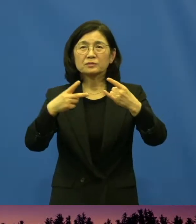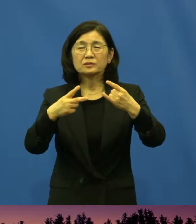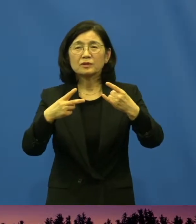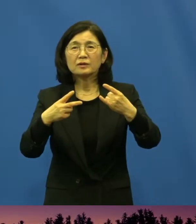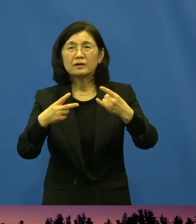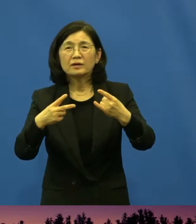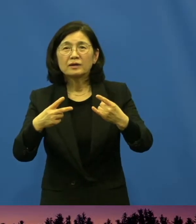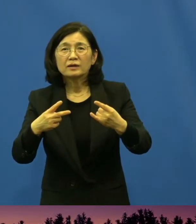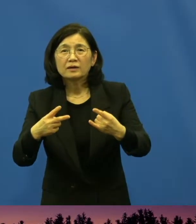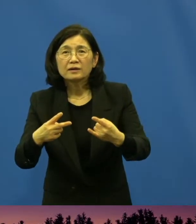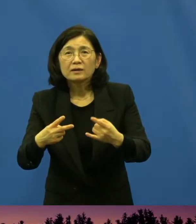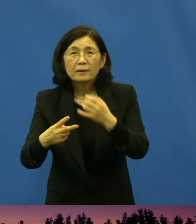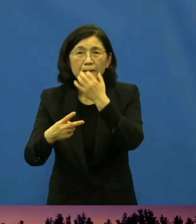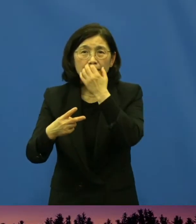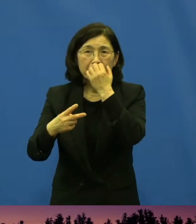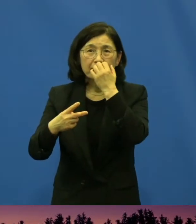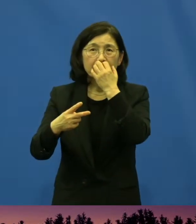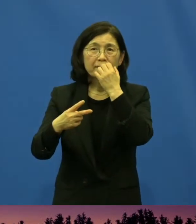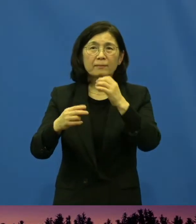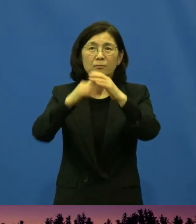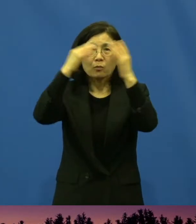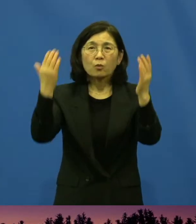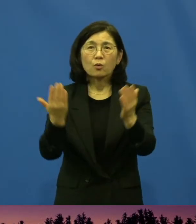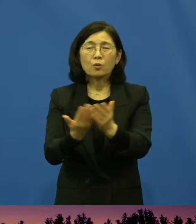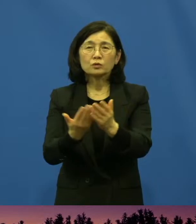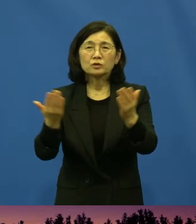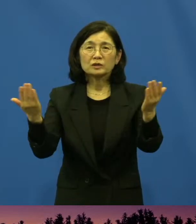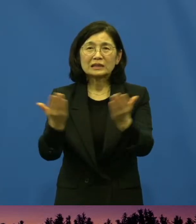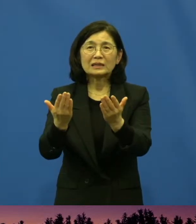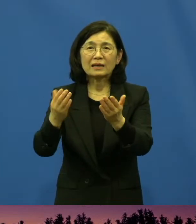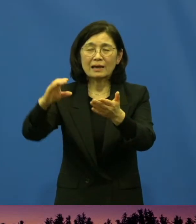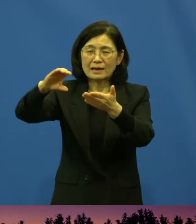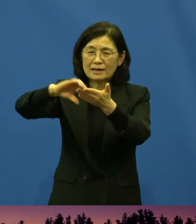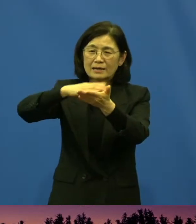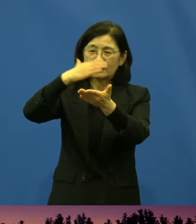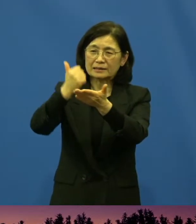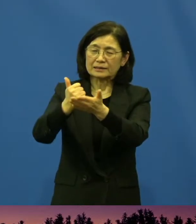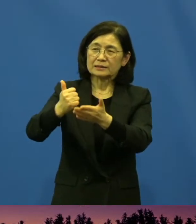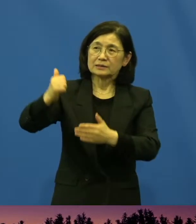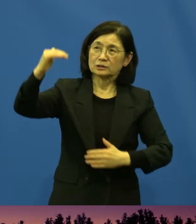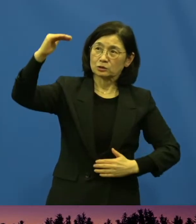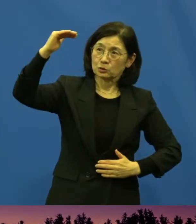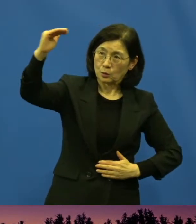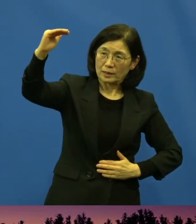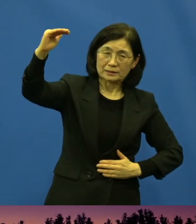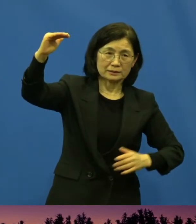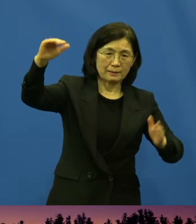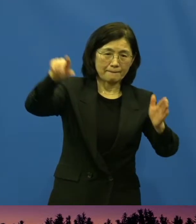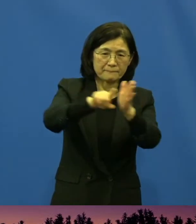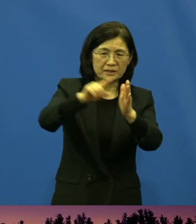안에서 참된 것을 하여 범사에 그에게까지 자랄지라, 그리스도에게까지 자랄지라.